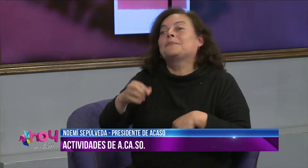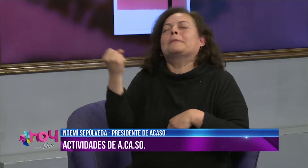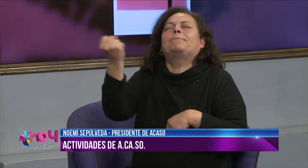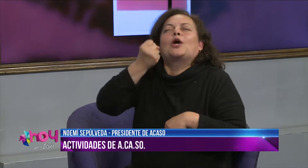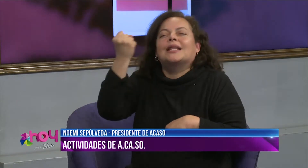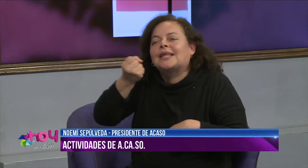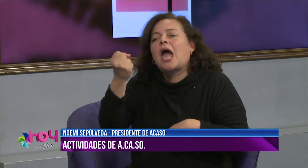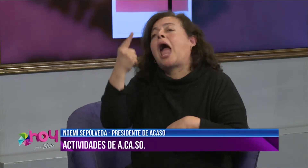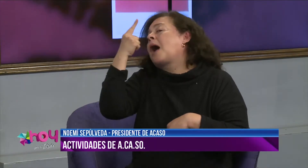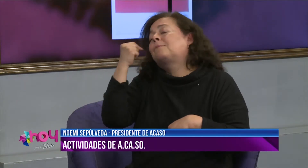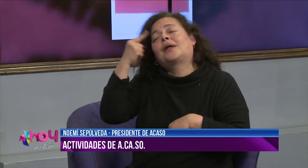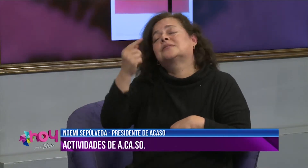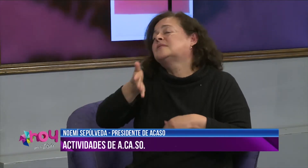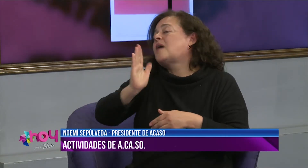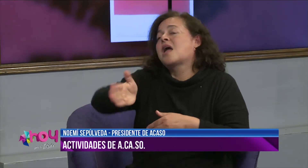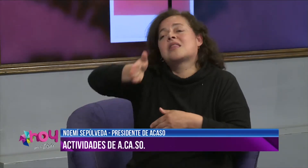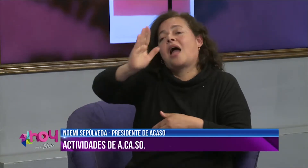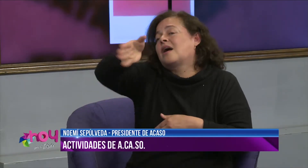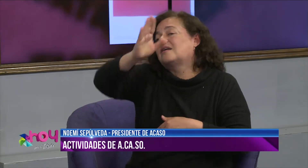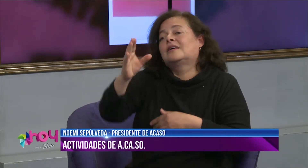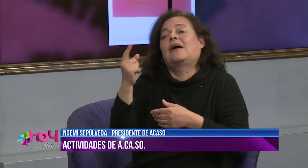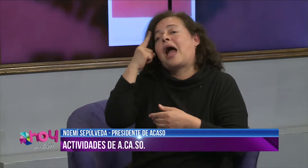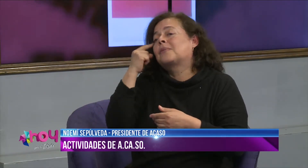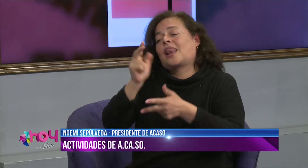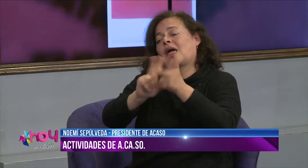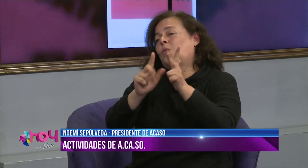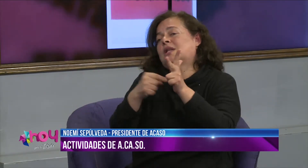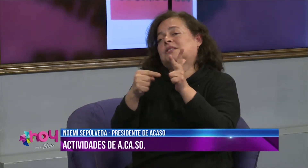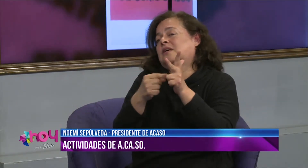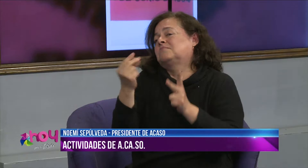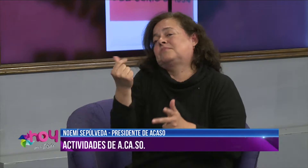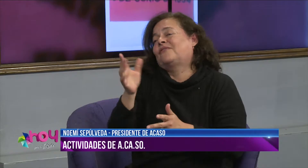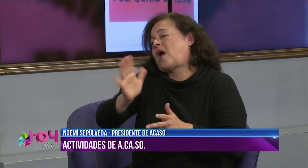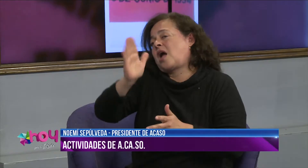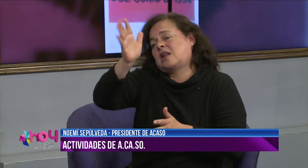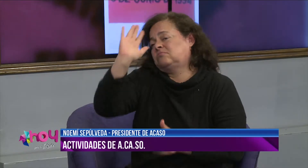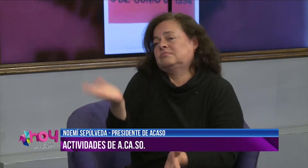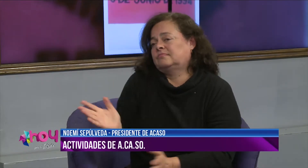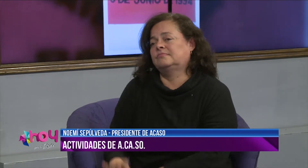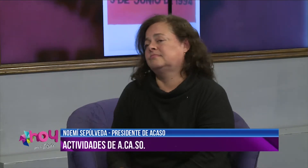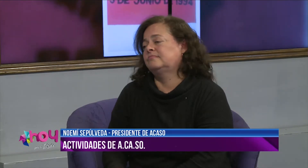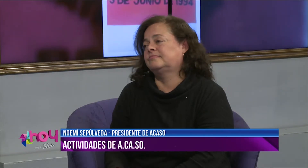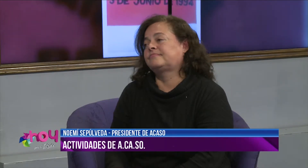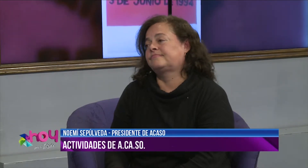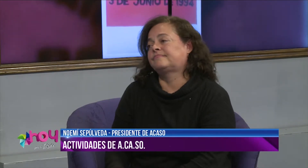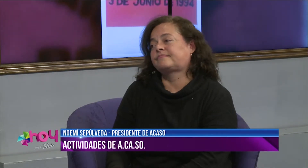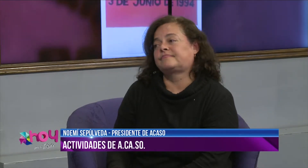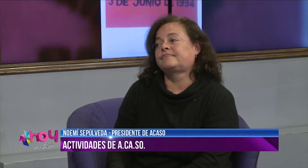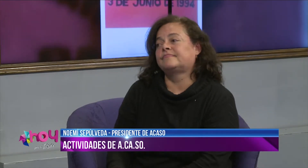poco, algo que es muy importante, que continúa este aprendizaje en lengua de señas. Tiene un valor, que no es que se termine. Para